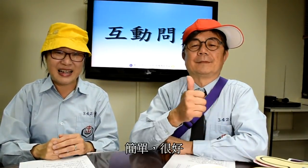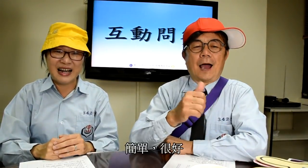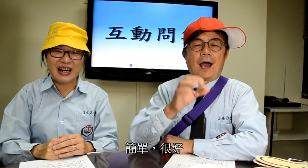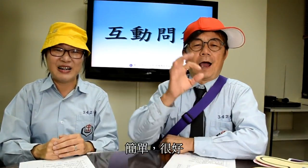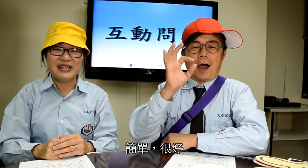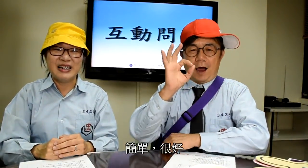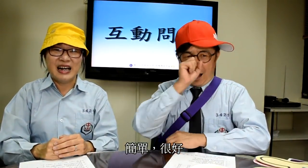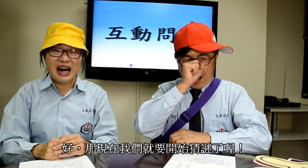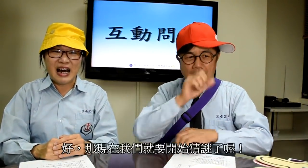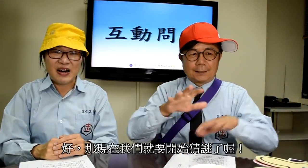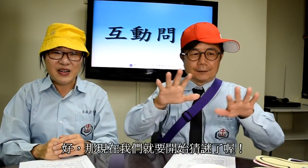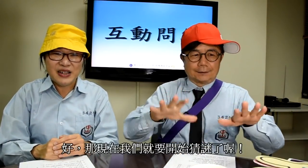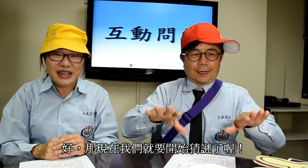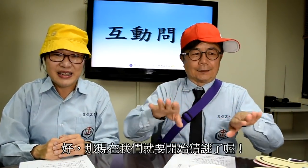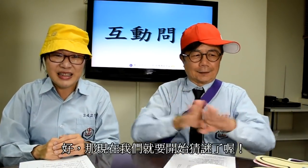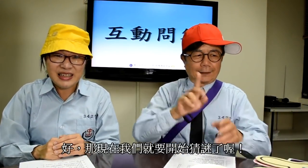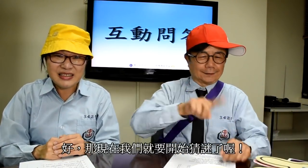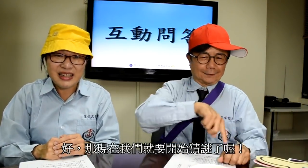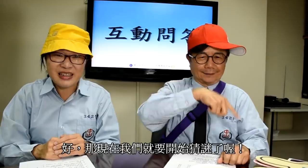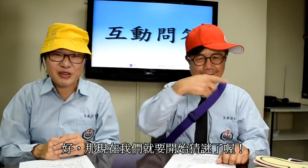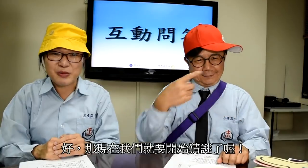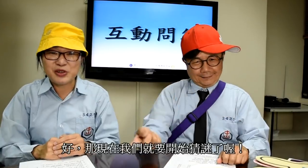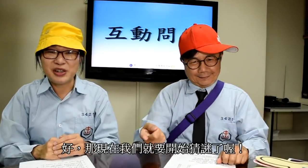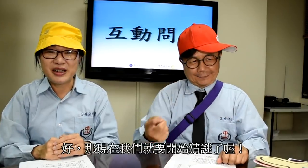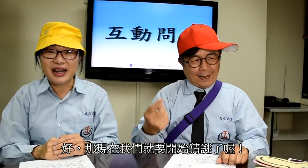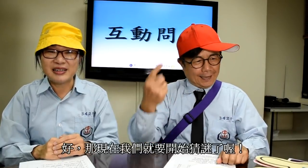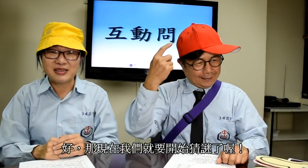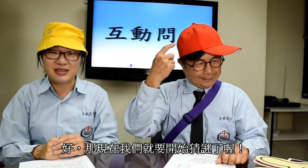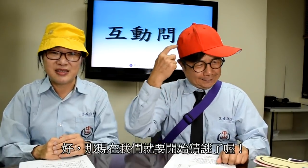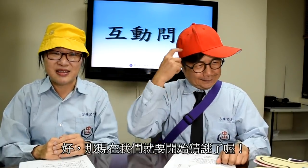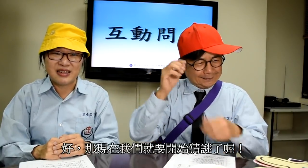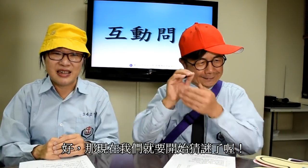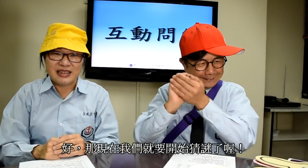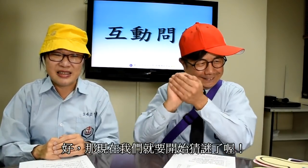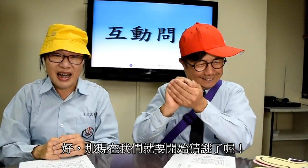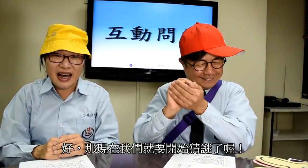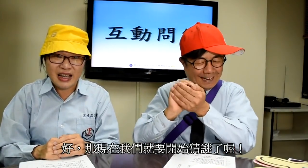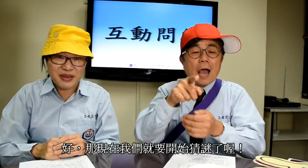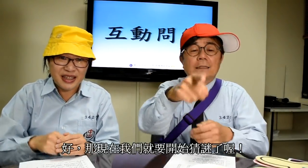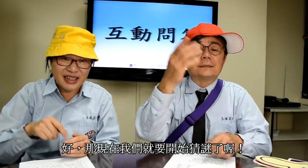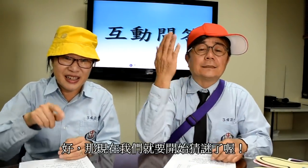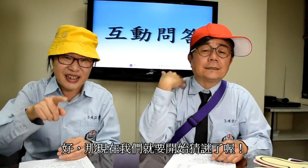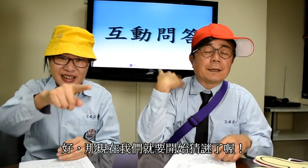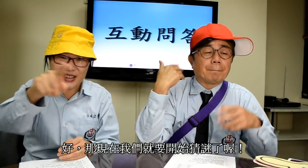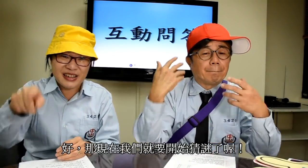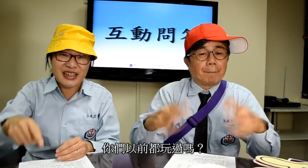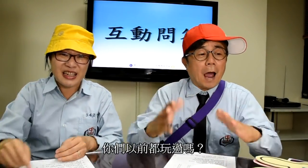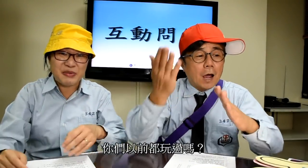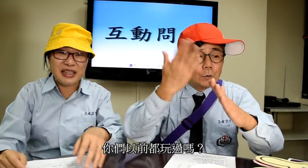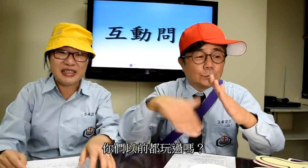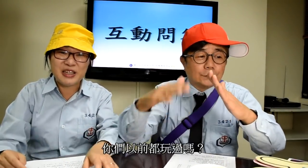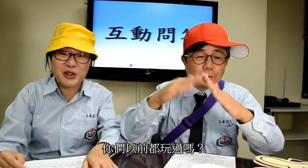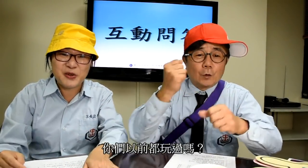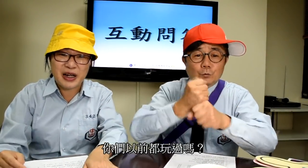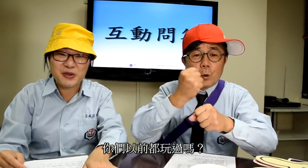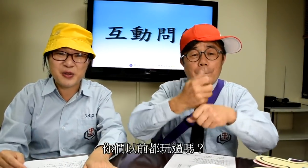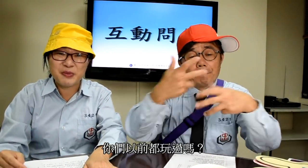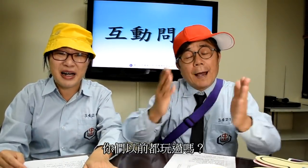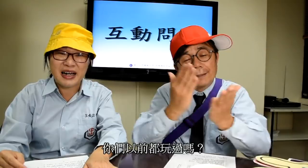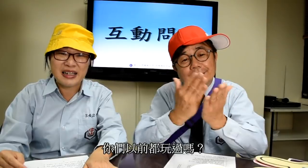好。好，那现在呢，我们就要开始猜谜咯。你们以前都玩过吗？你